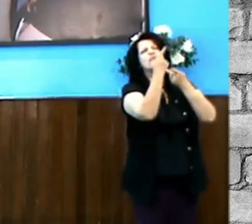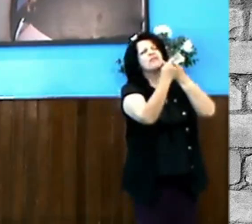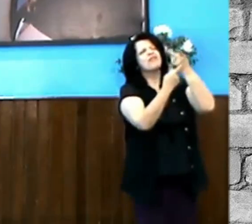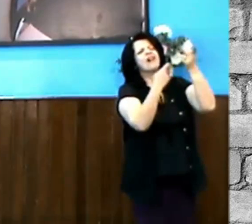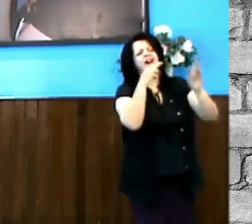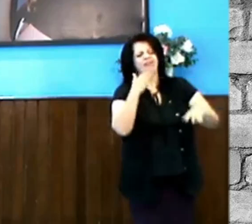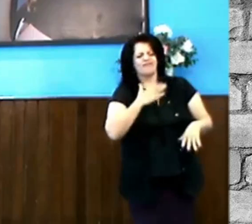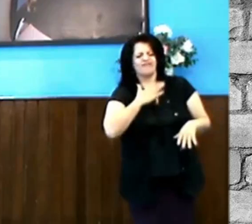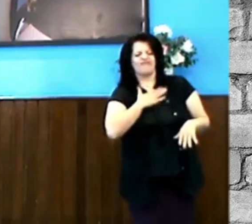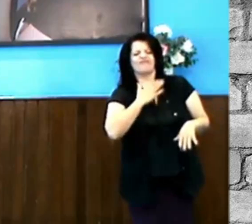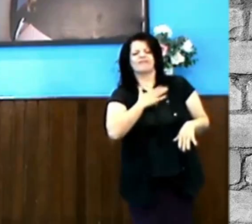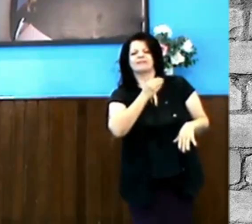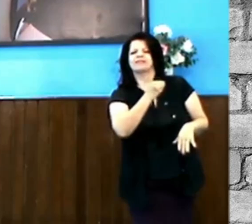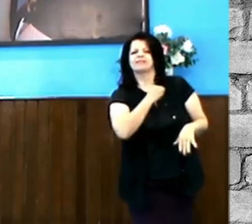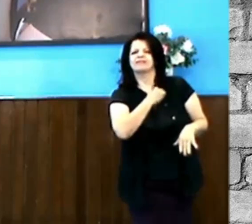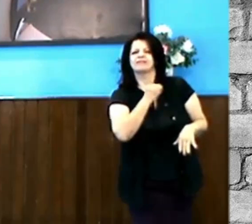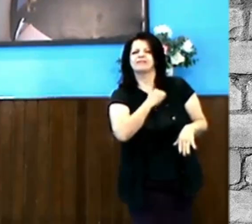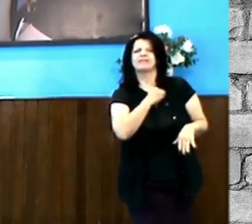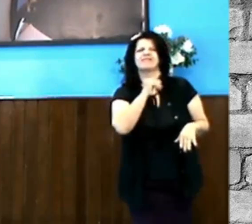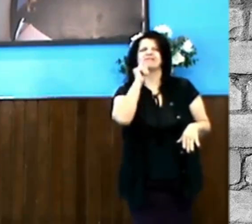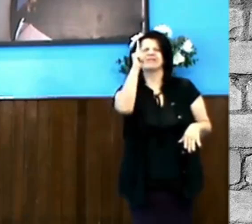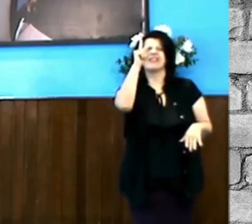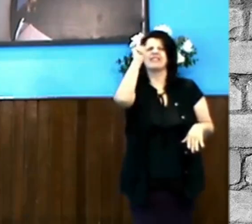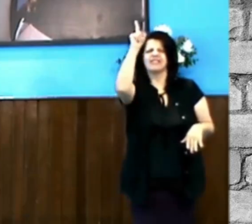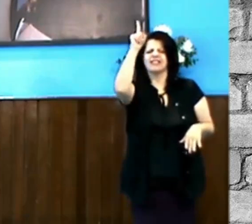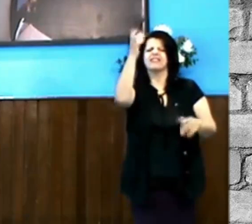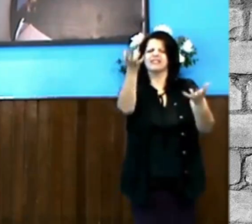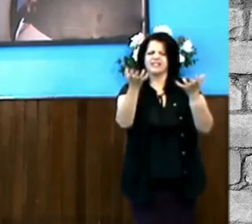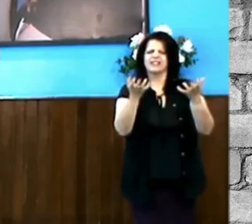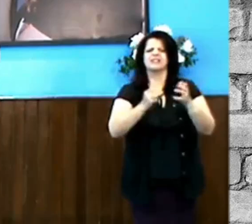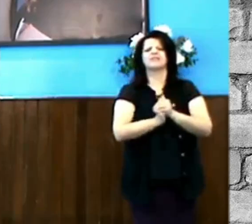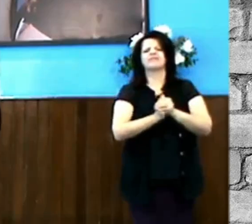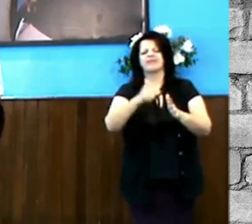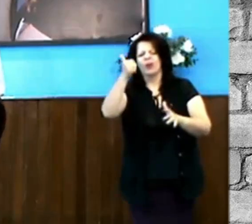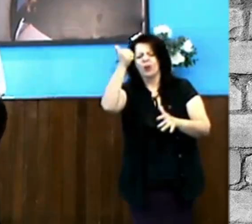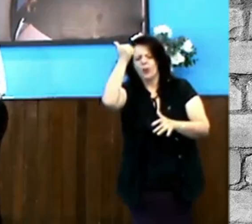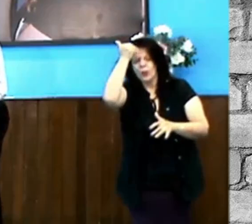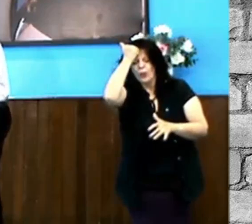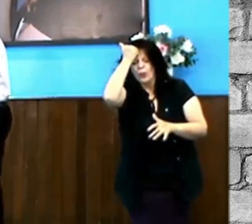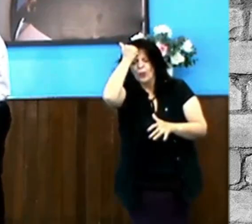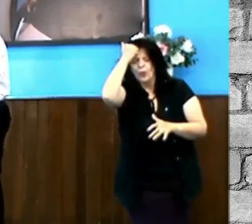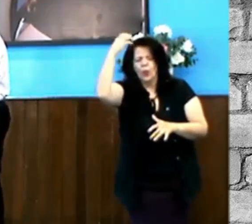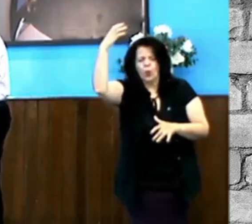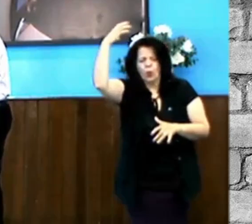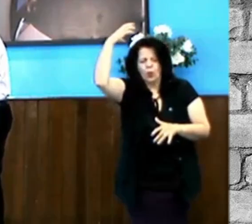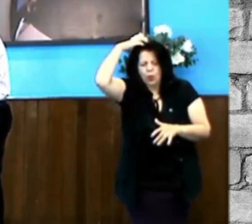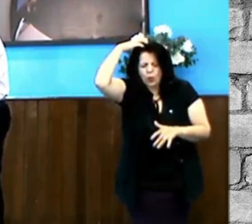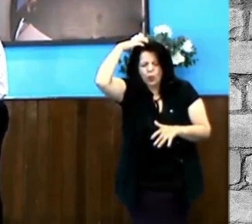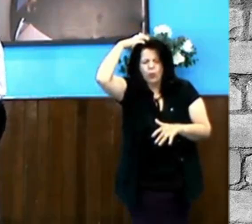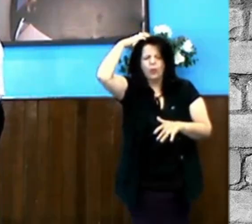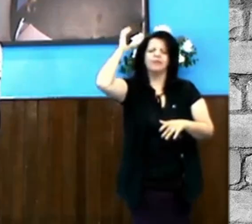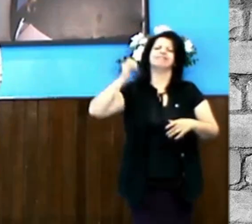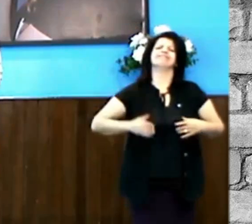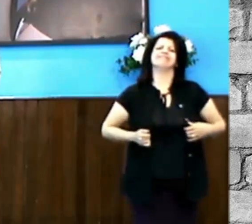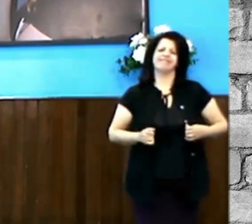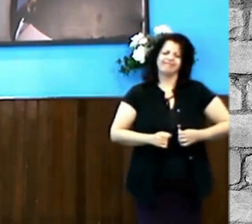dos nossos pecados. É isso que Deus quer. Depois do pecado vem a culpa. E por conta da culpa, normalmente, a